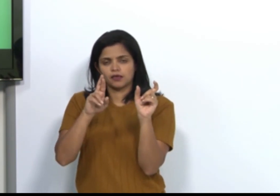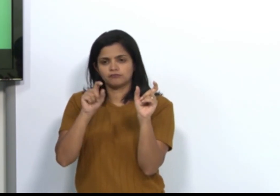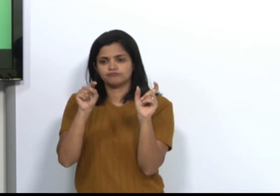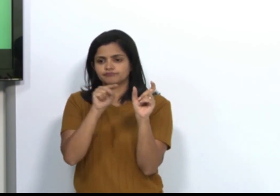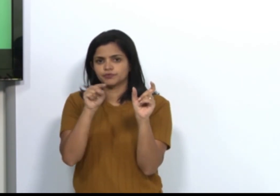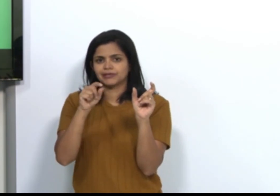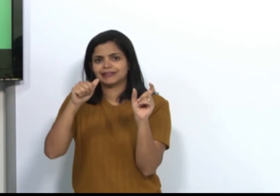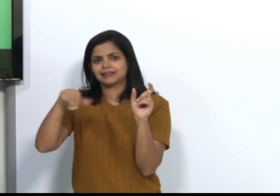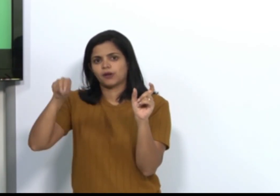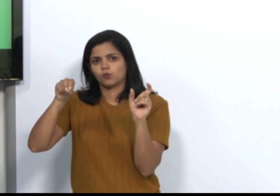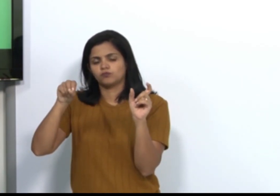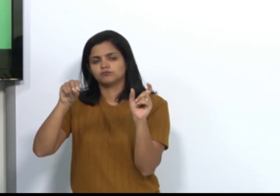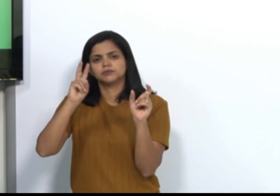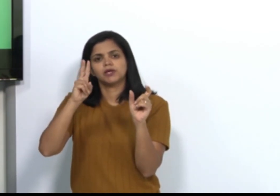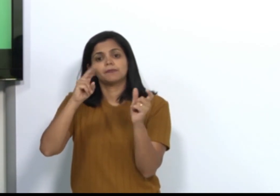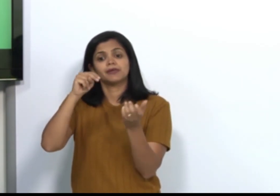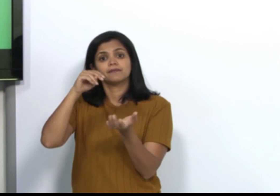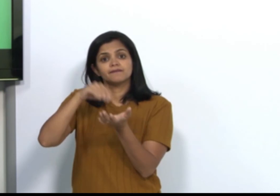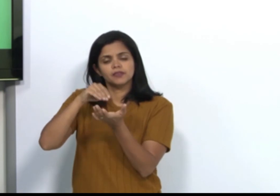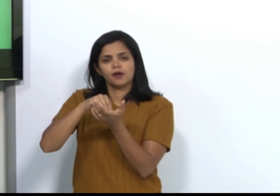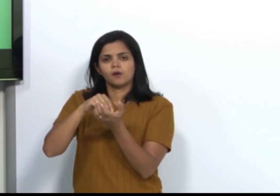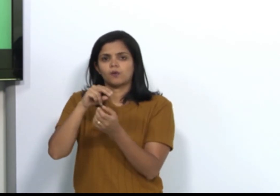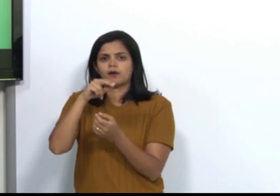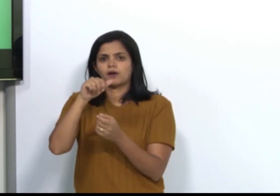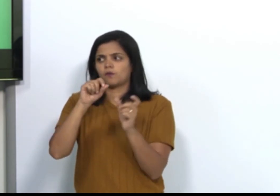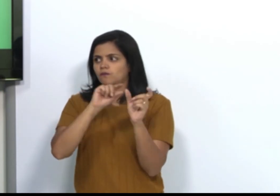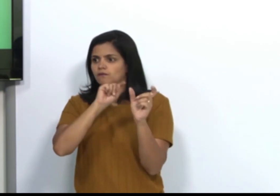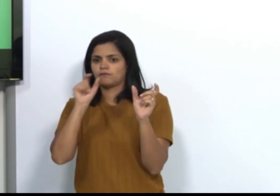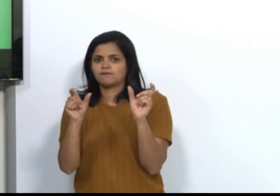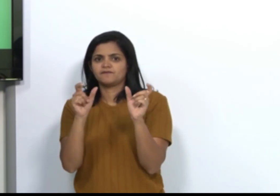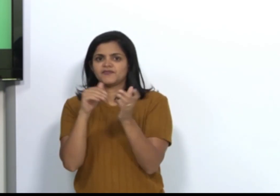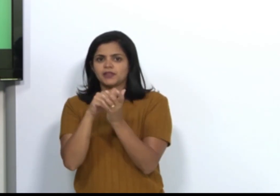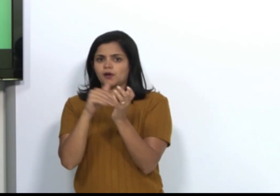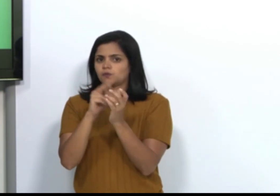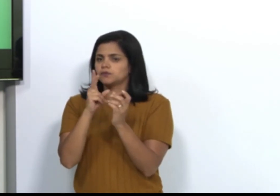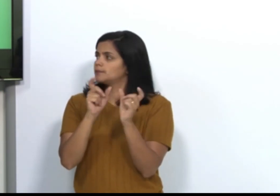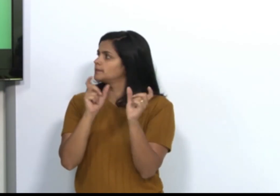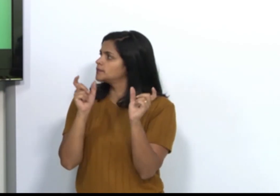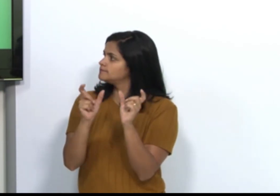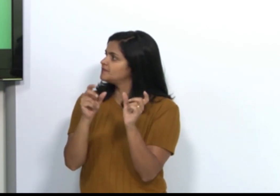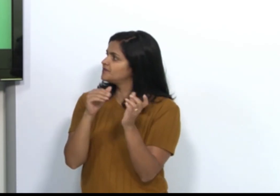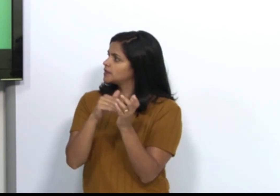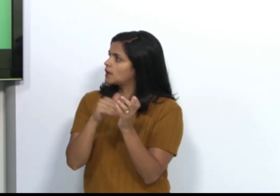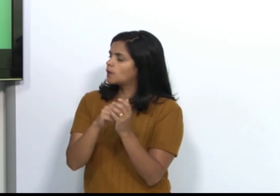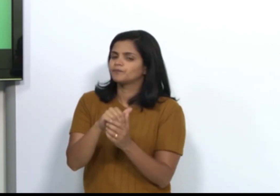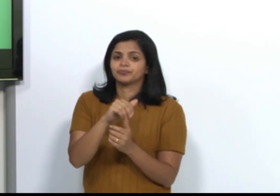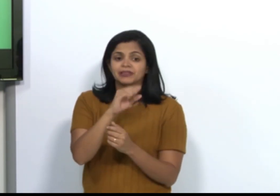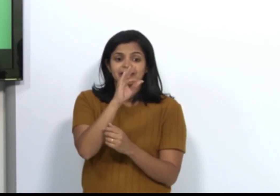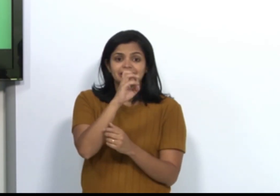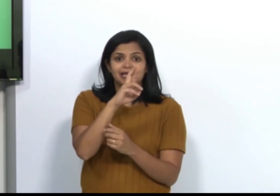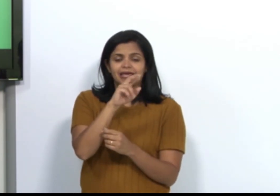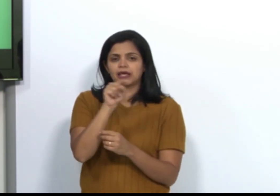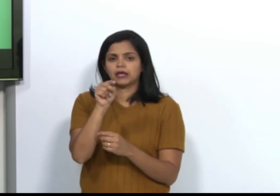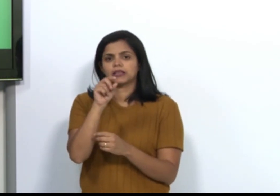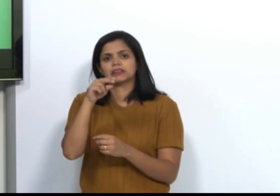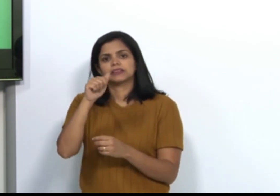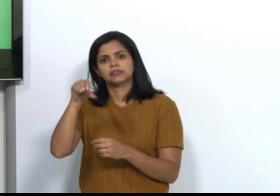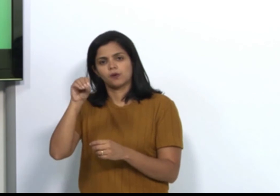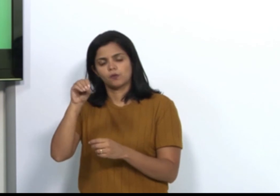vou colocar querer, não. Veja a palavra não ao final. Então